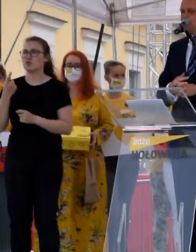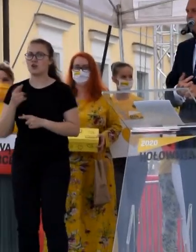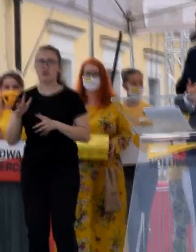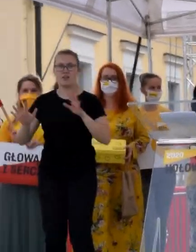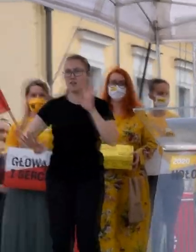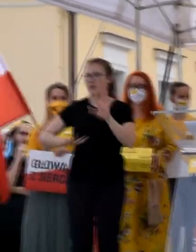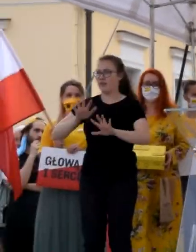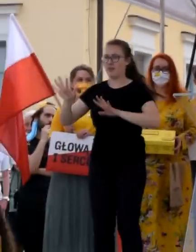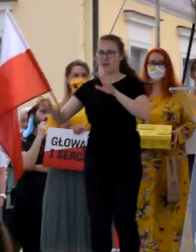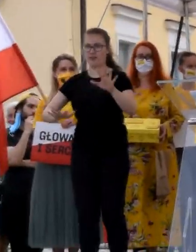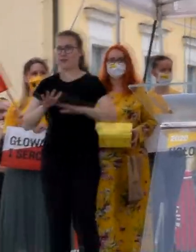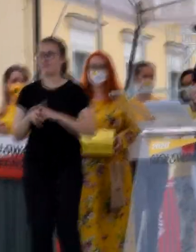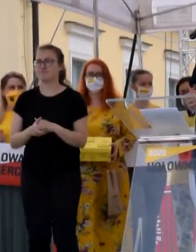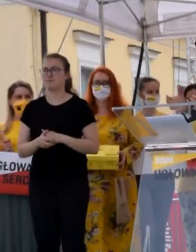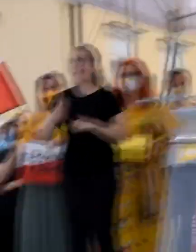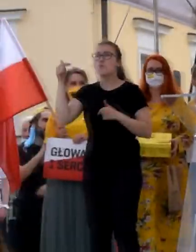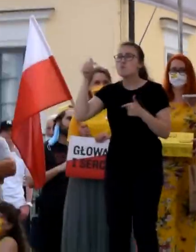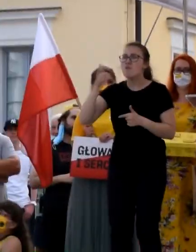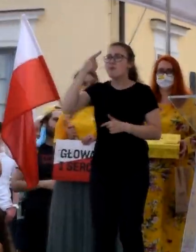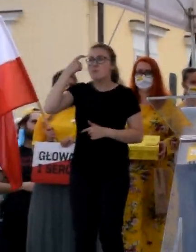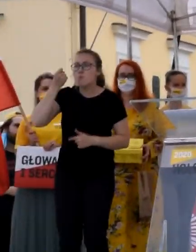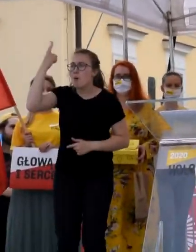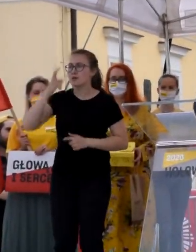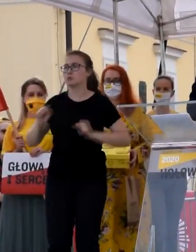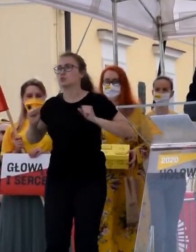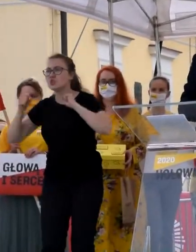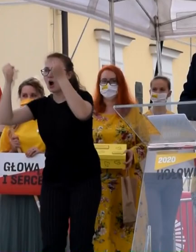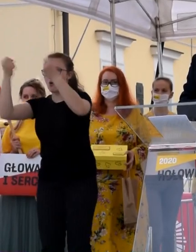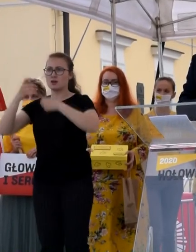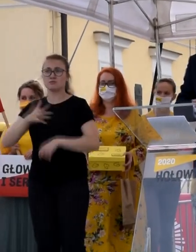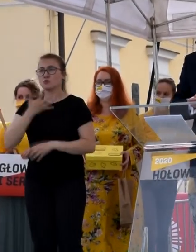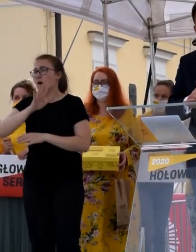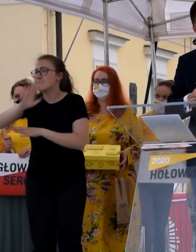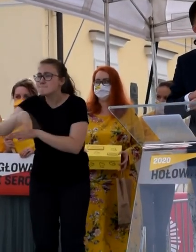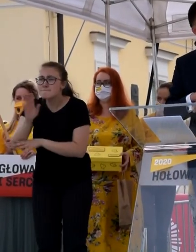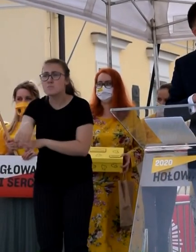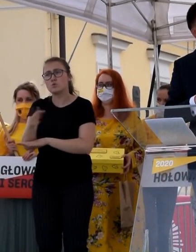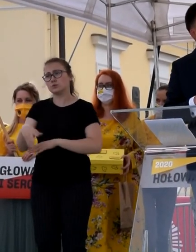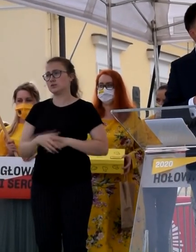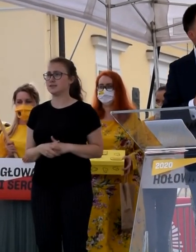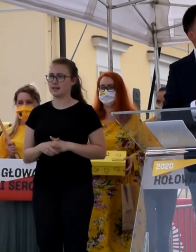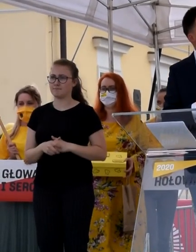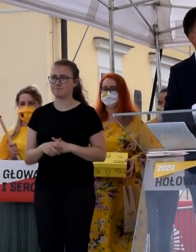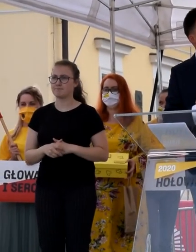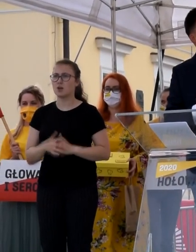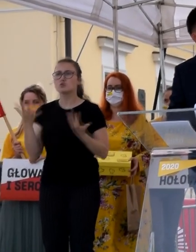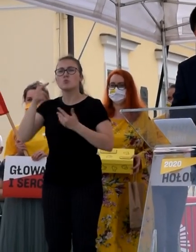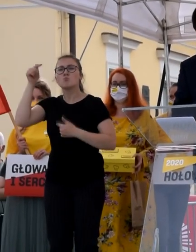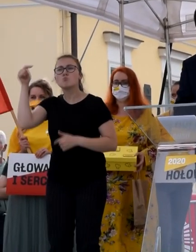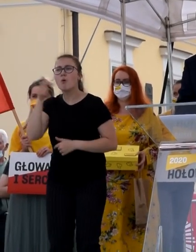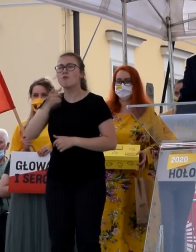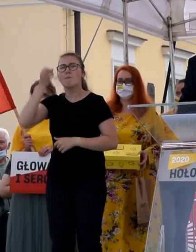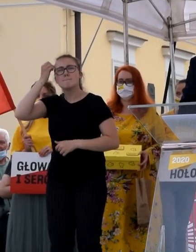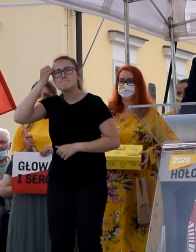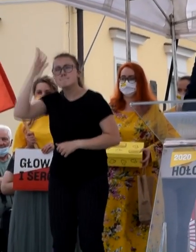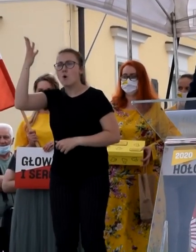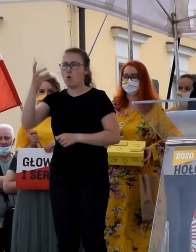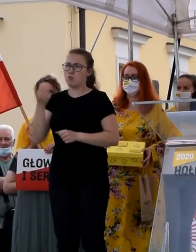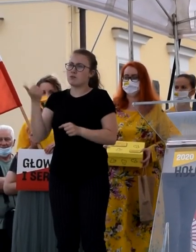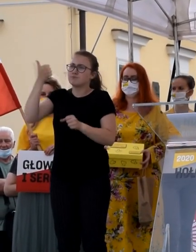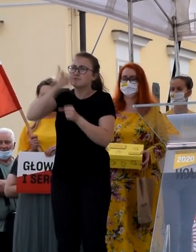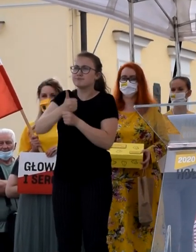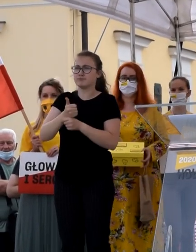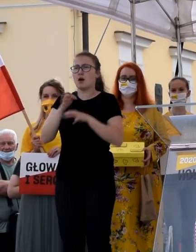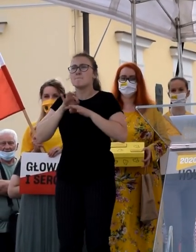gdzie powinny być pomysły, działanie, jest pustka. Tam gdzie powinno być mądre przywództwo,